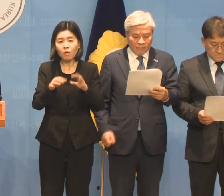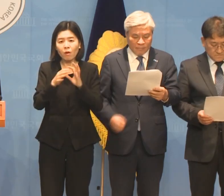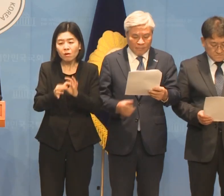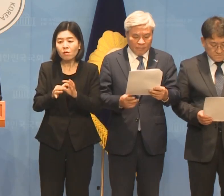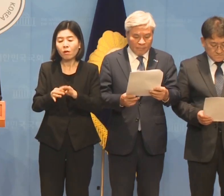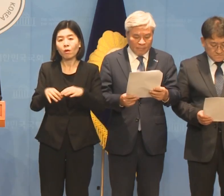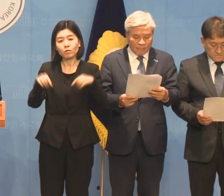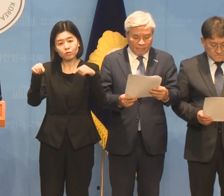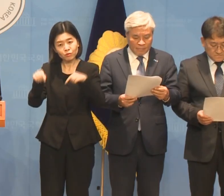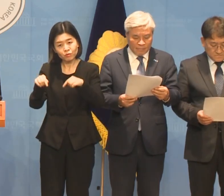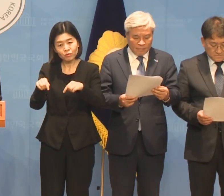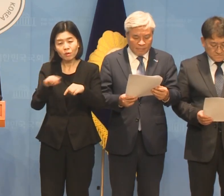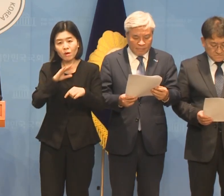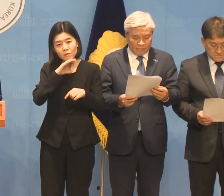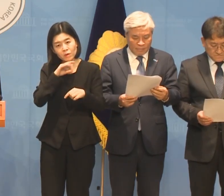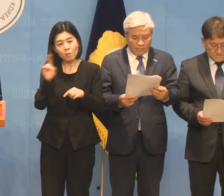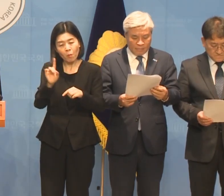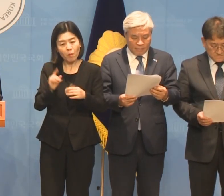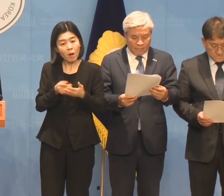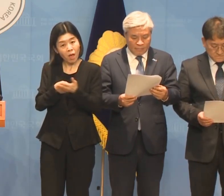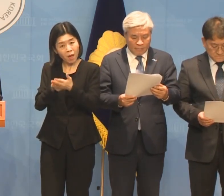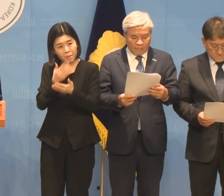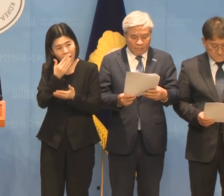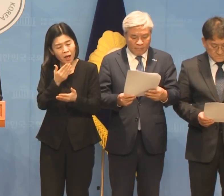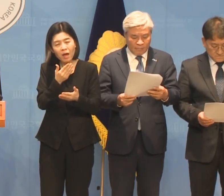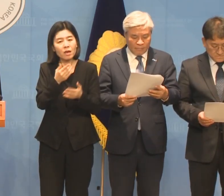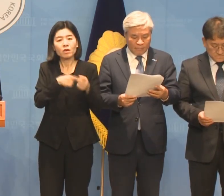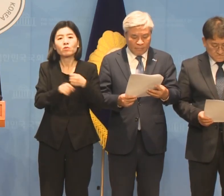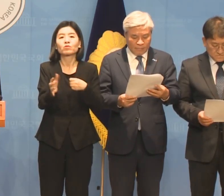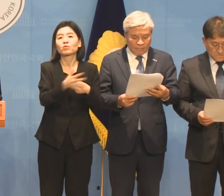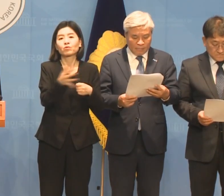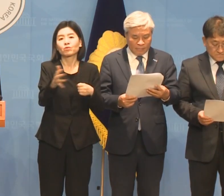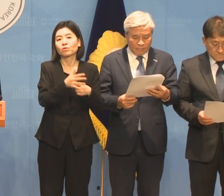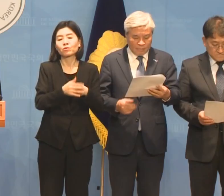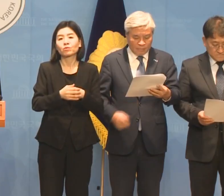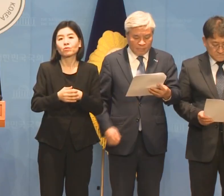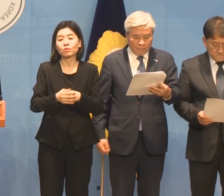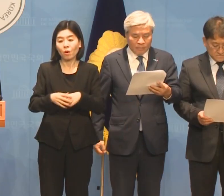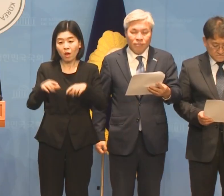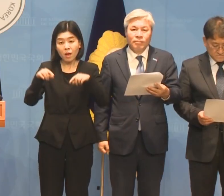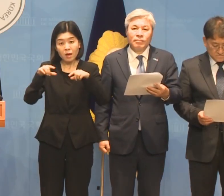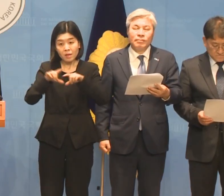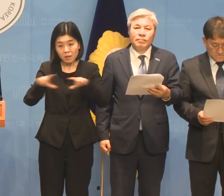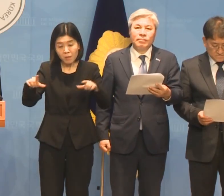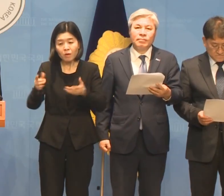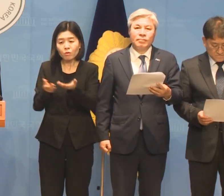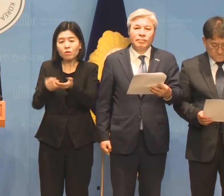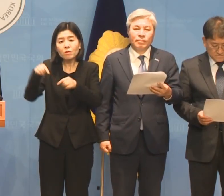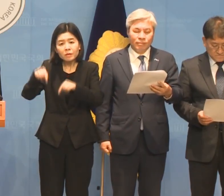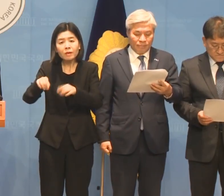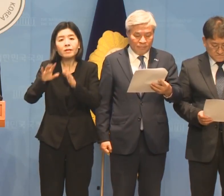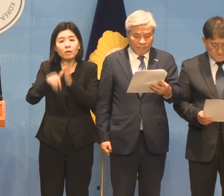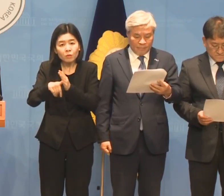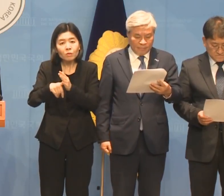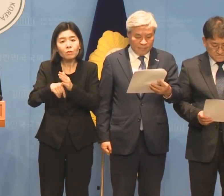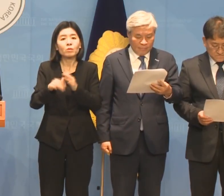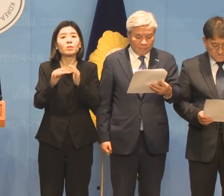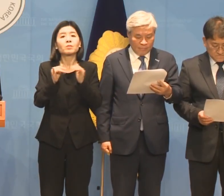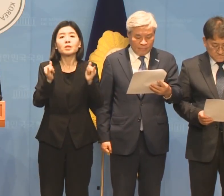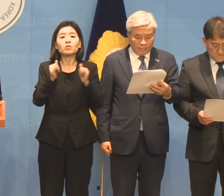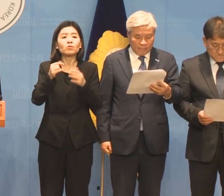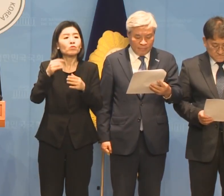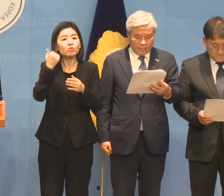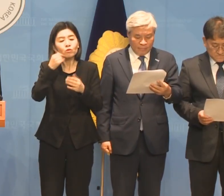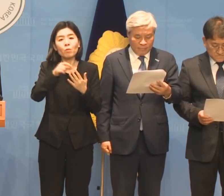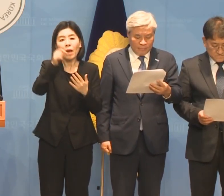조율할 명분이 없습니다. 일반적인 통상협상도 민주적 정당성을 가진 권력이 필요한데 이번